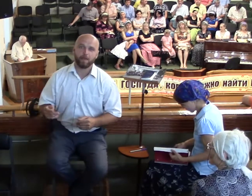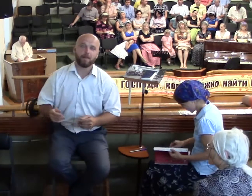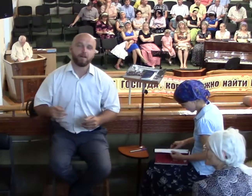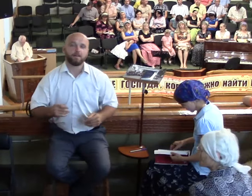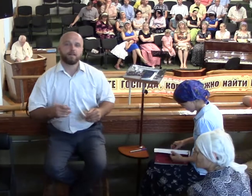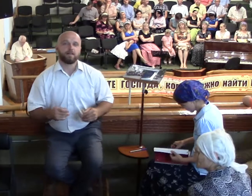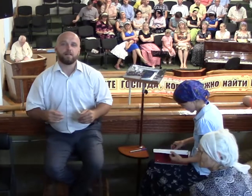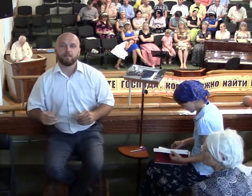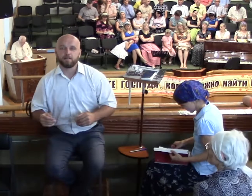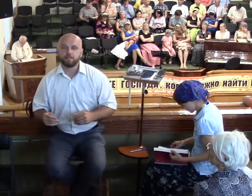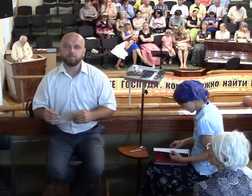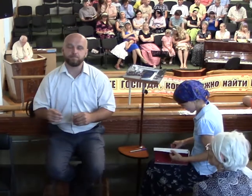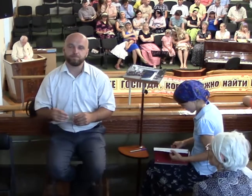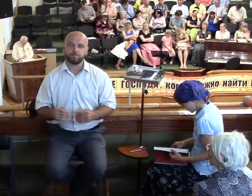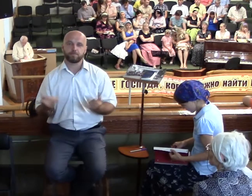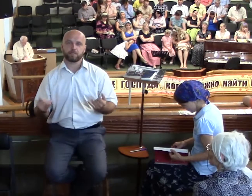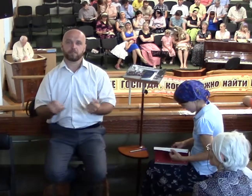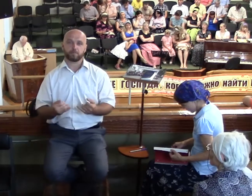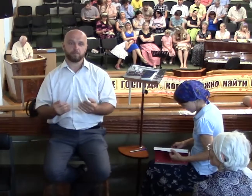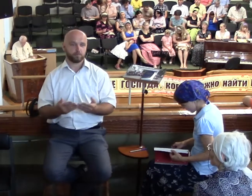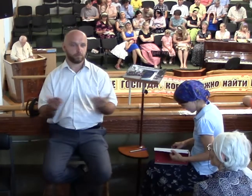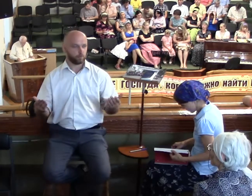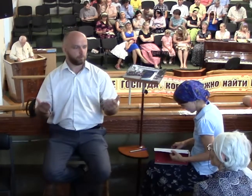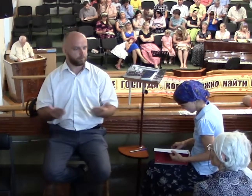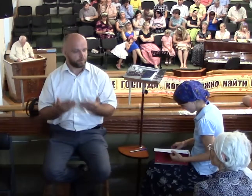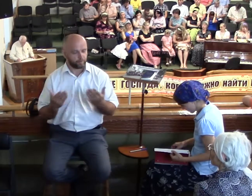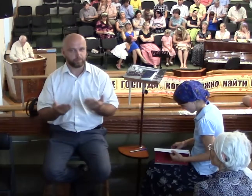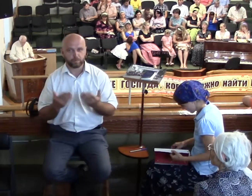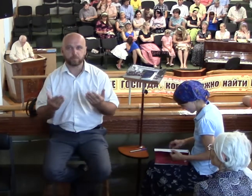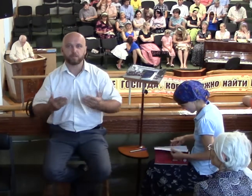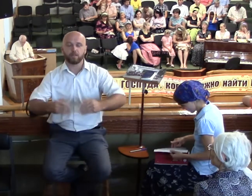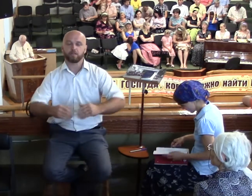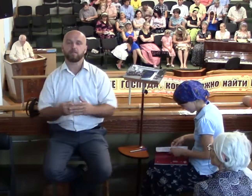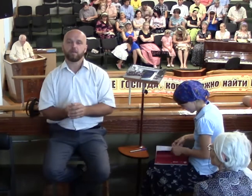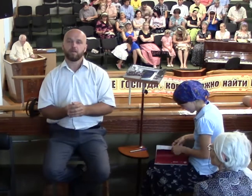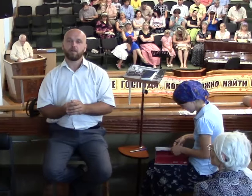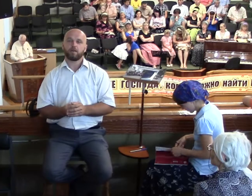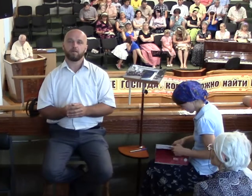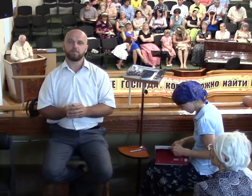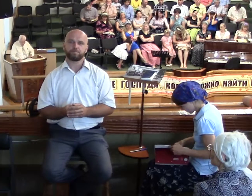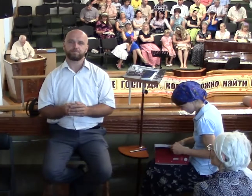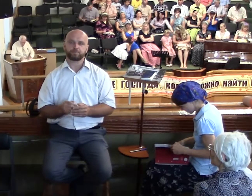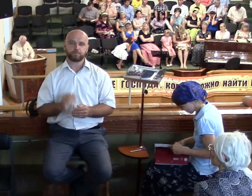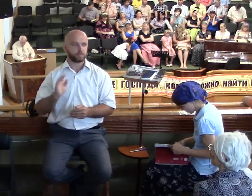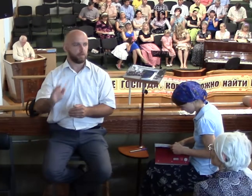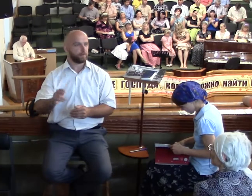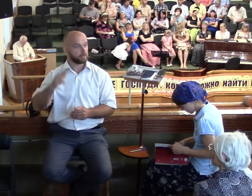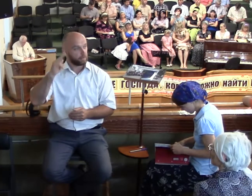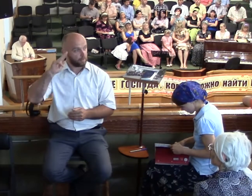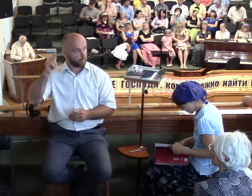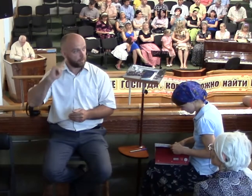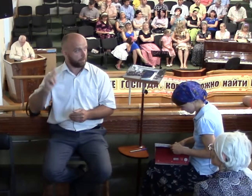стих, и останавливались на 14 стихе. Я прочитаю